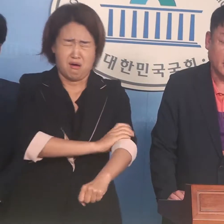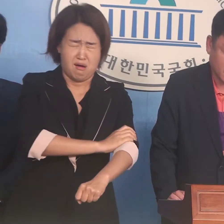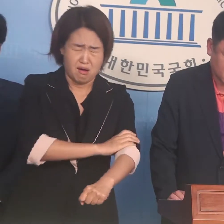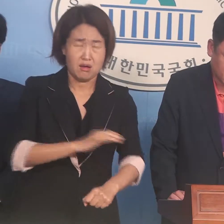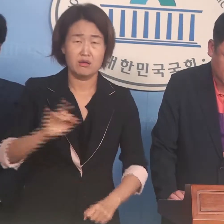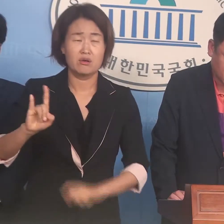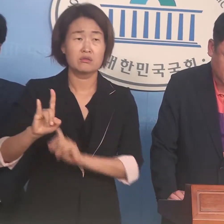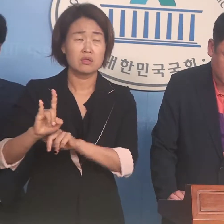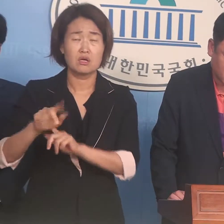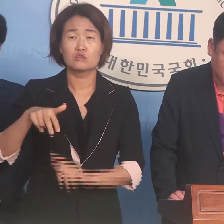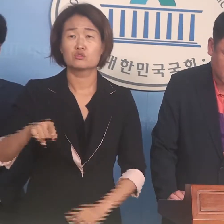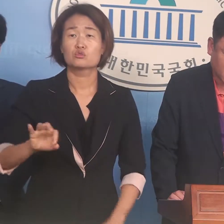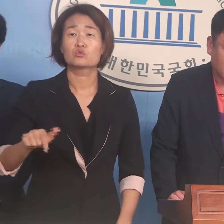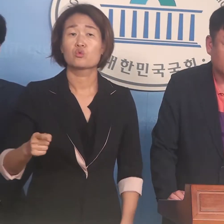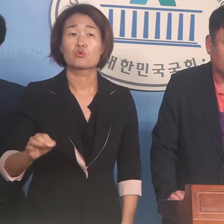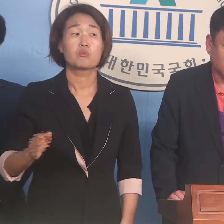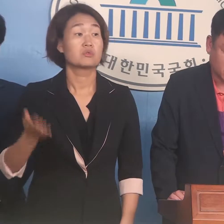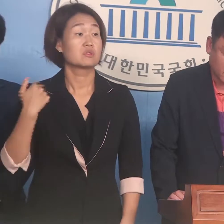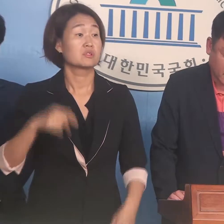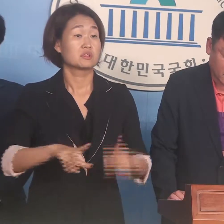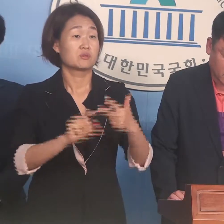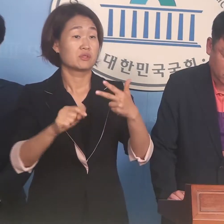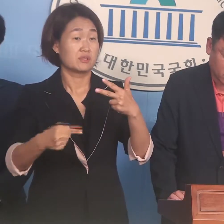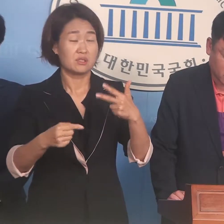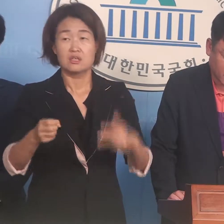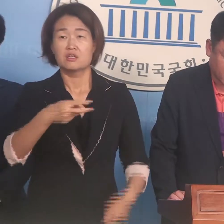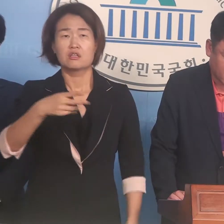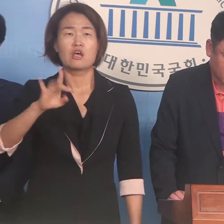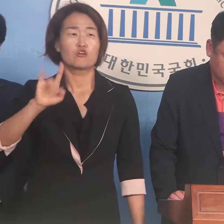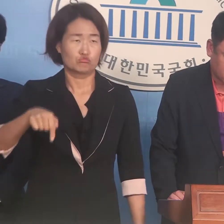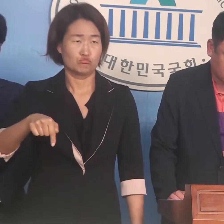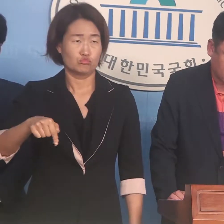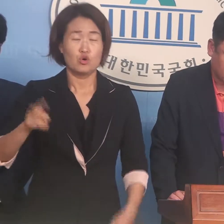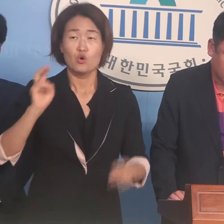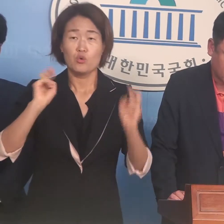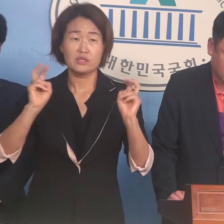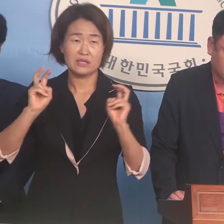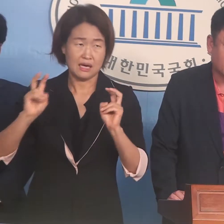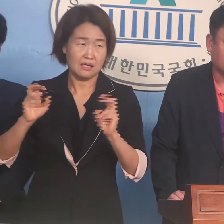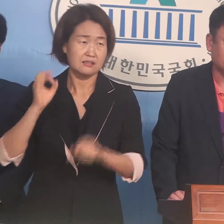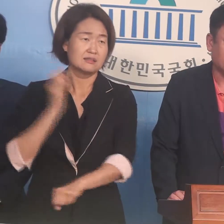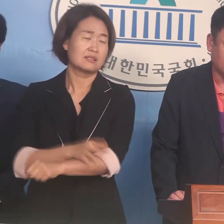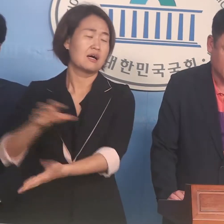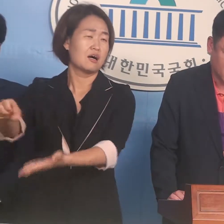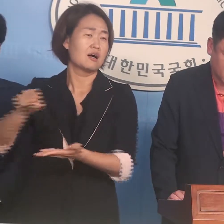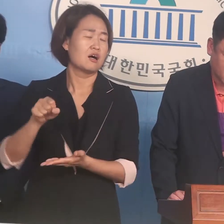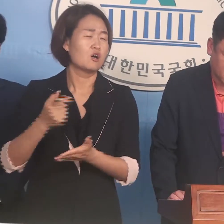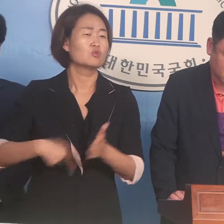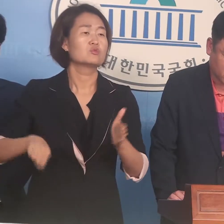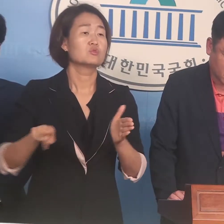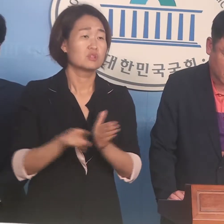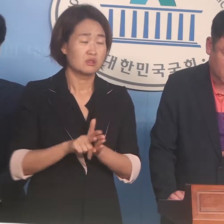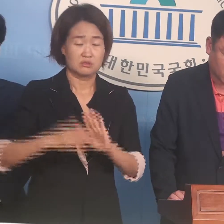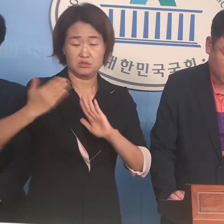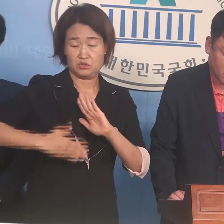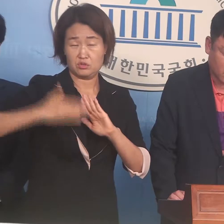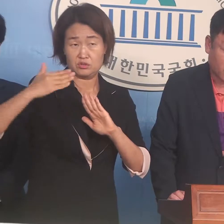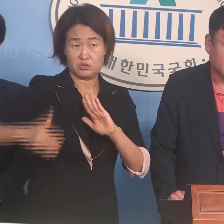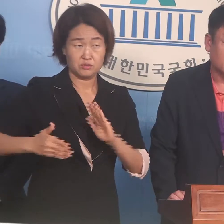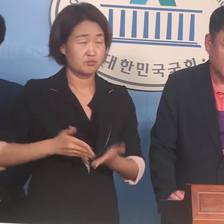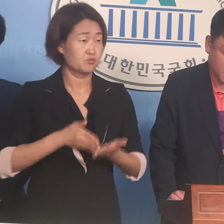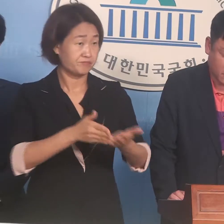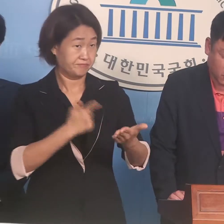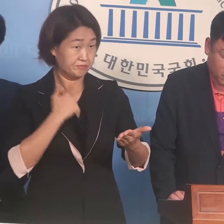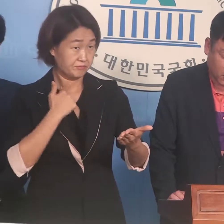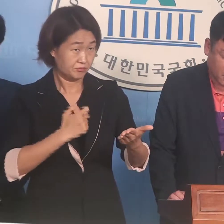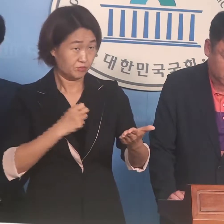현대중공업은 지난 7월 1일 대우조선해양의 인수를 위해 공정거래위원회 기업결합심사를 정식 요청하였고